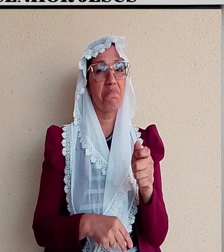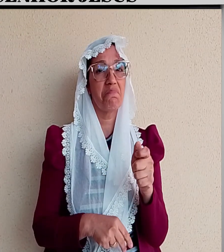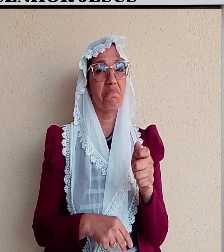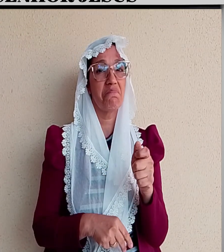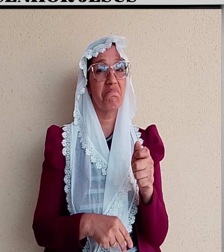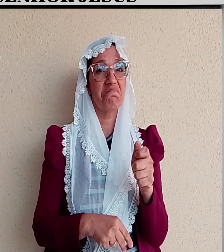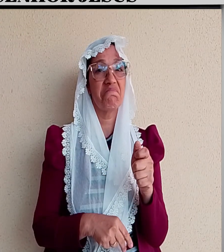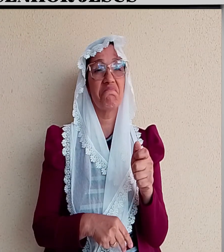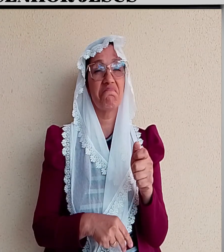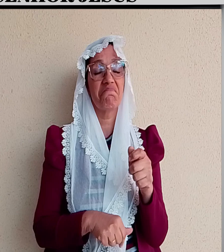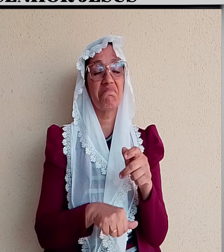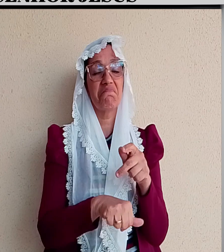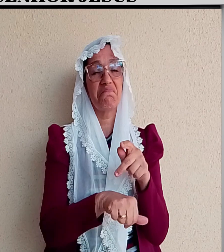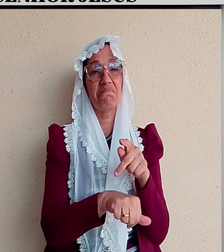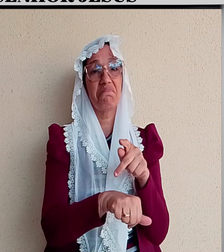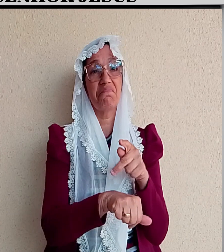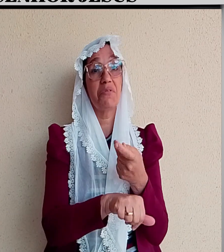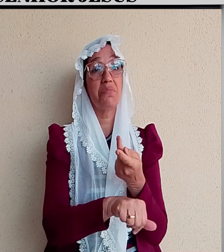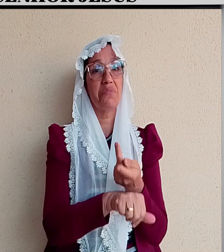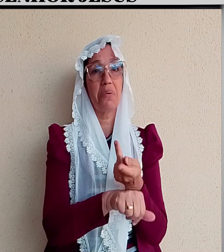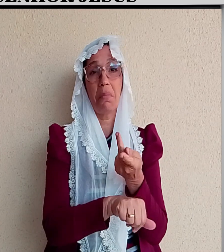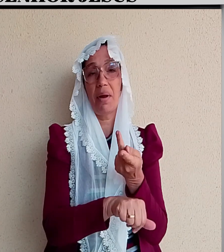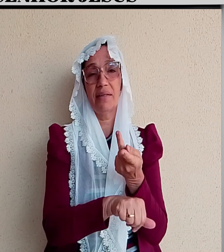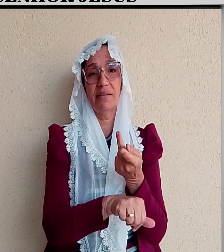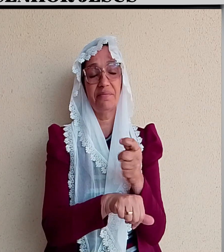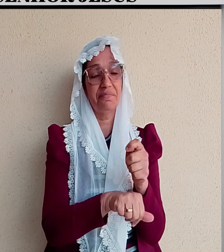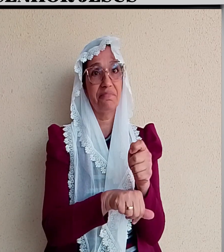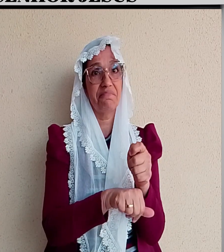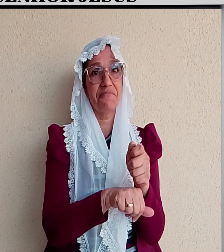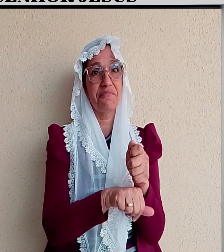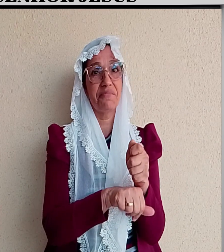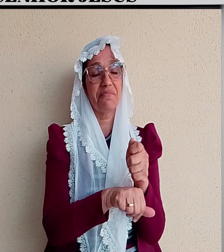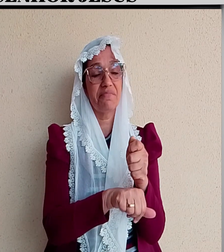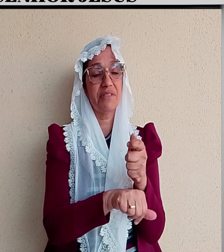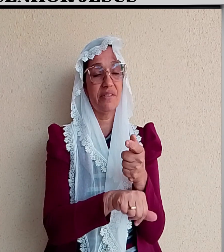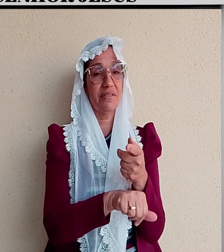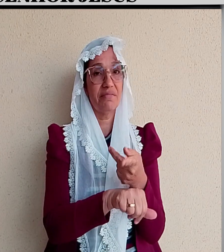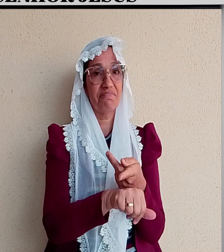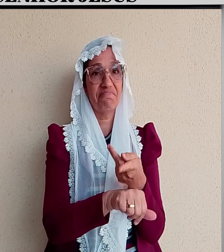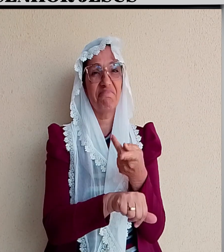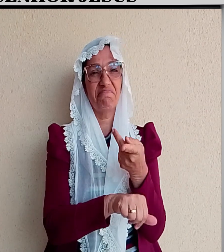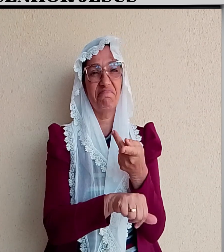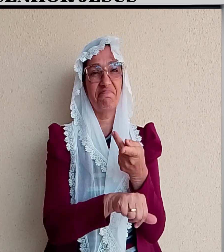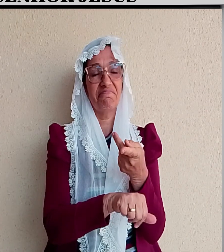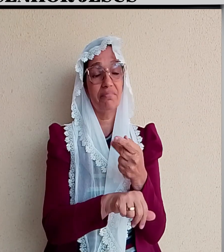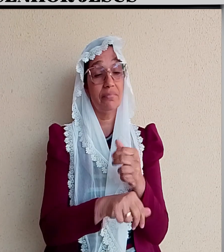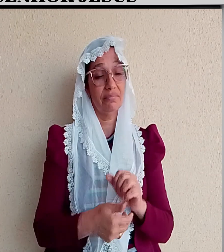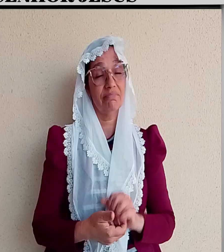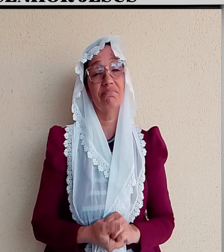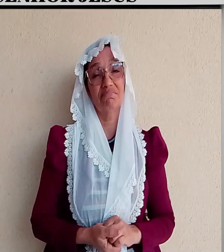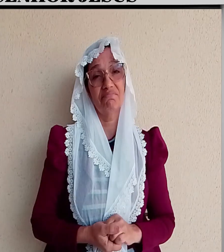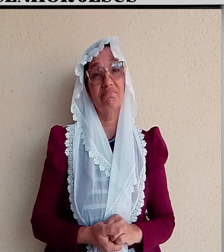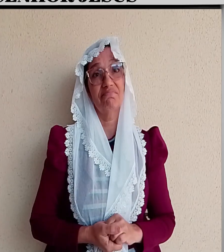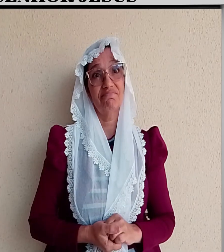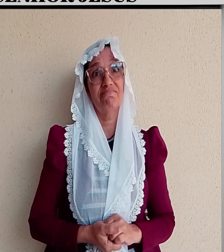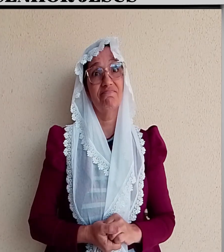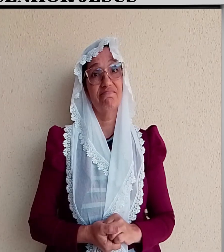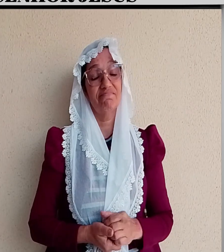de prata, irmãos, significava mais do que o Senhor para ele. Então ele vendeu o Senhor,